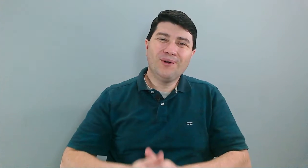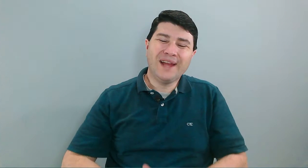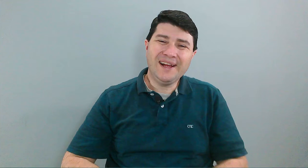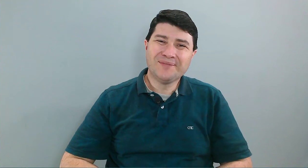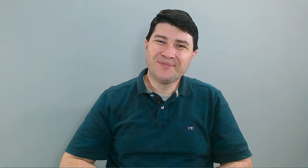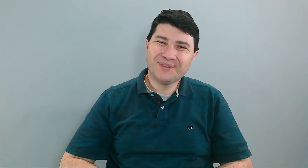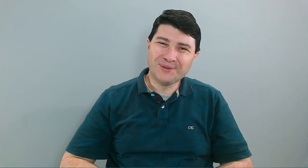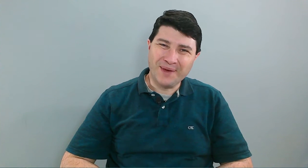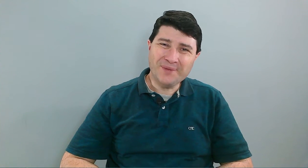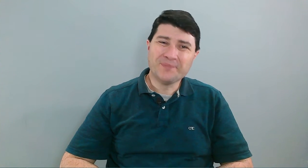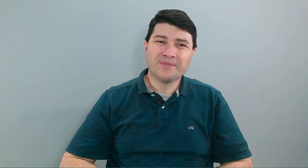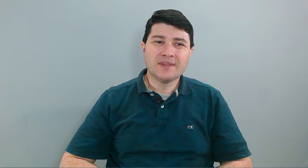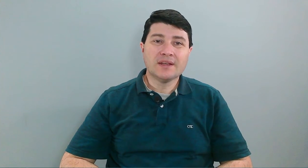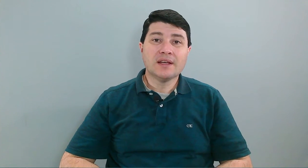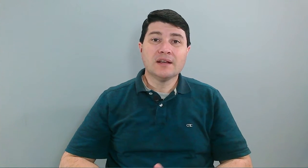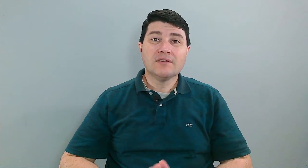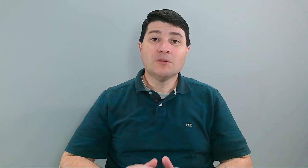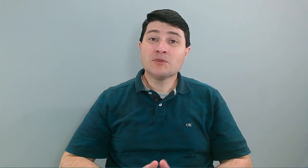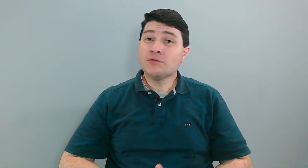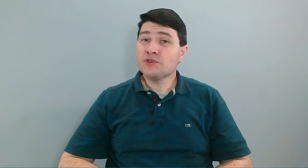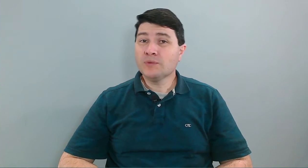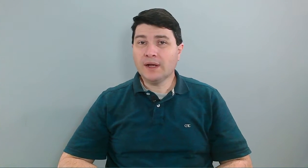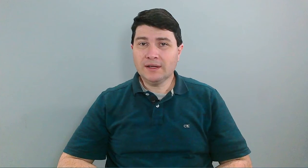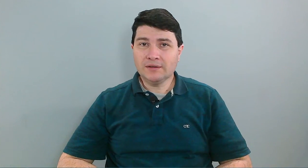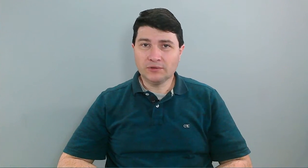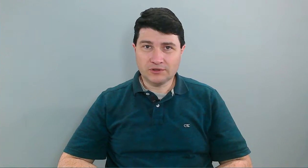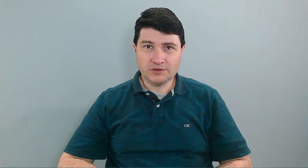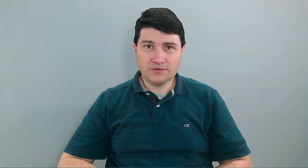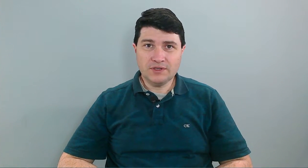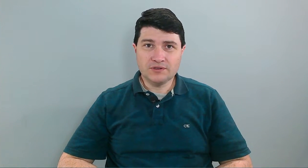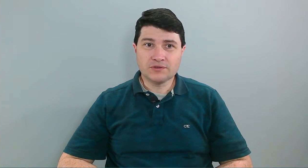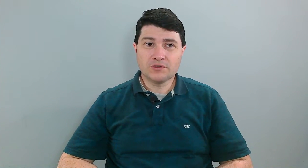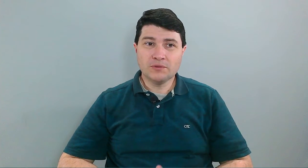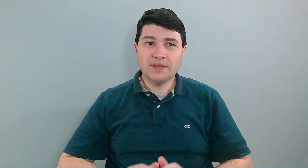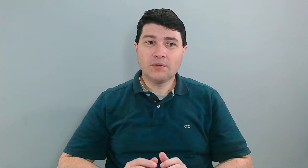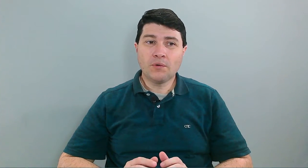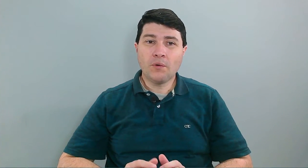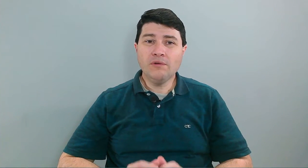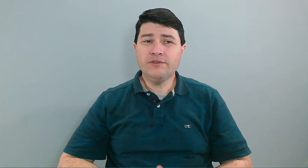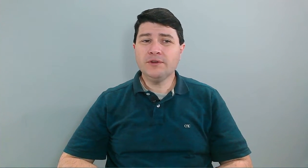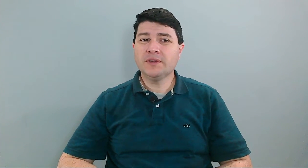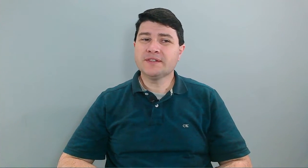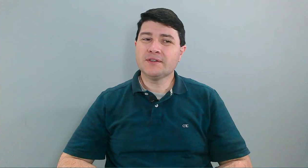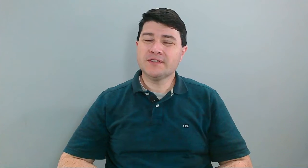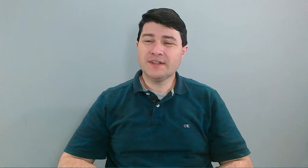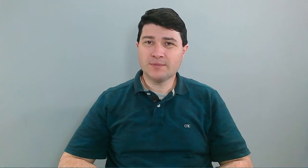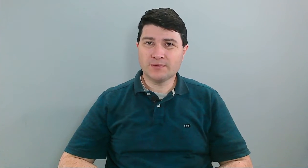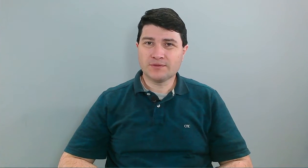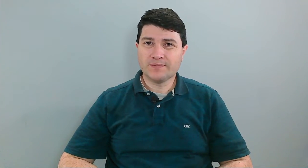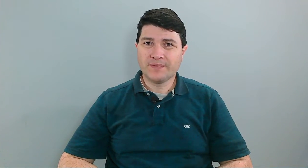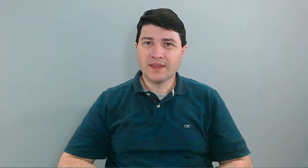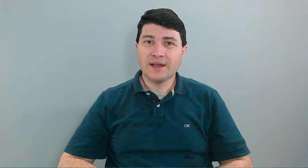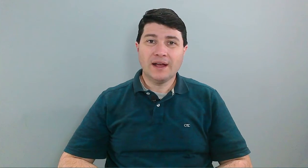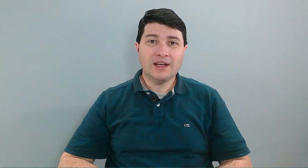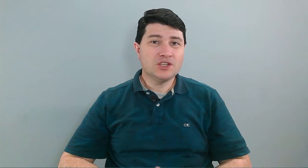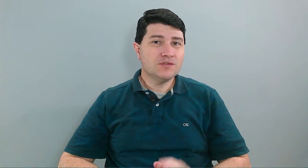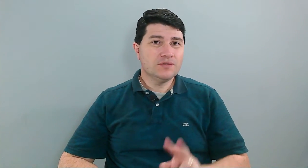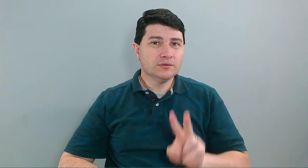Olá, tudo bem? Vamos continuar os nossos vídeos sobre configurações das mãos. A gente viu